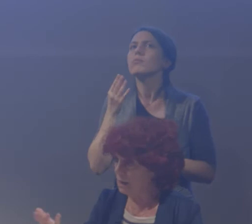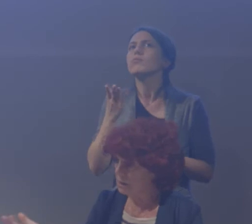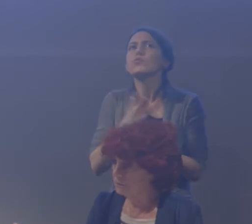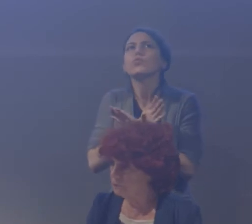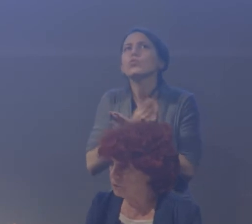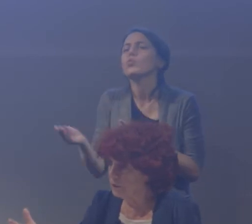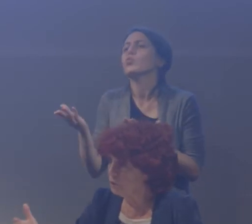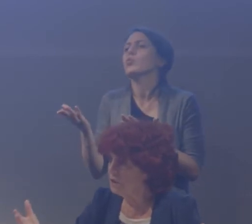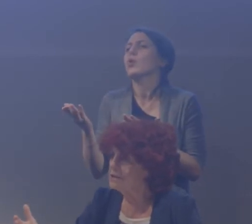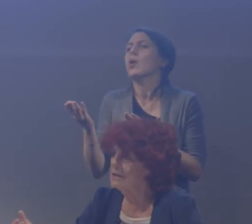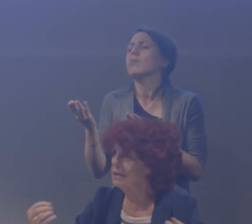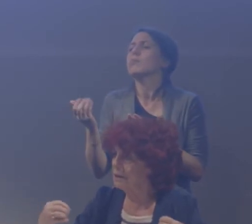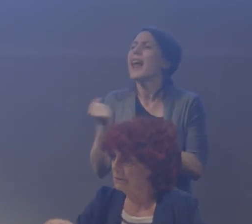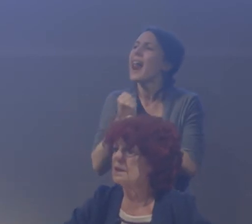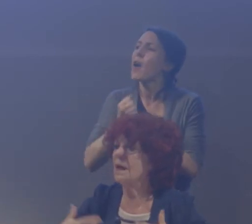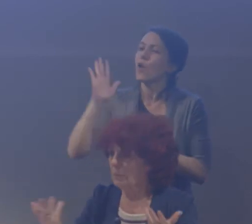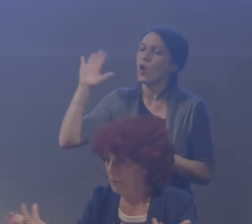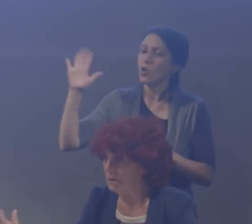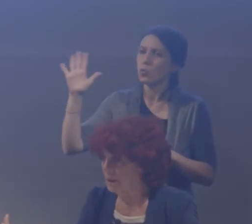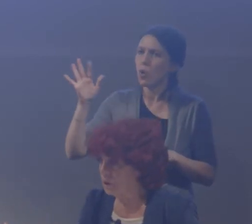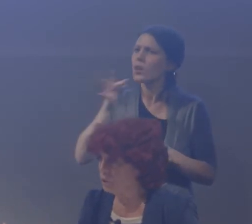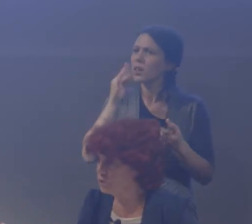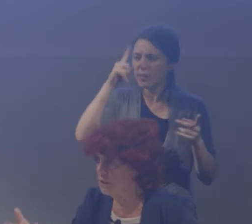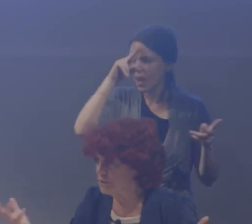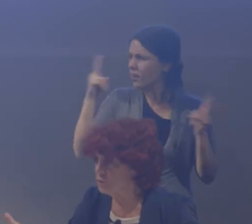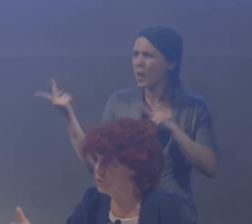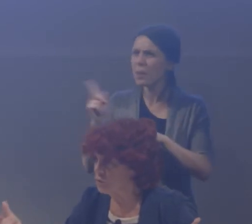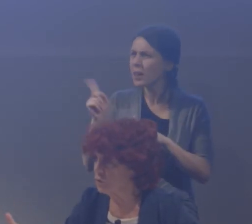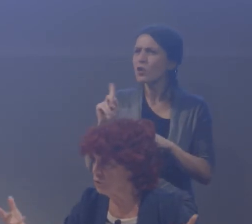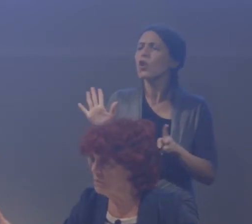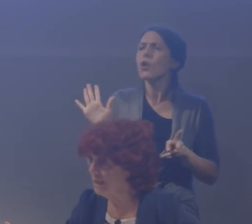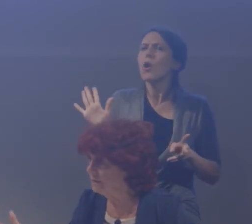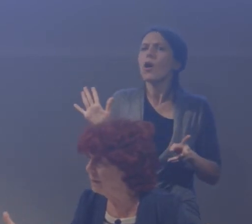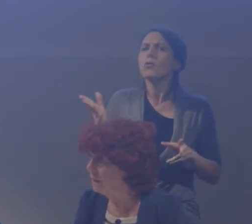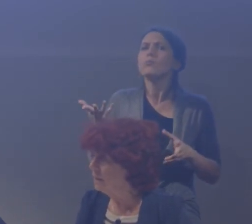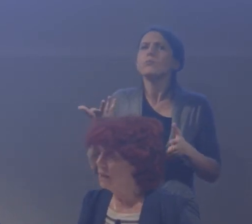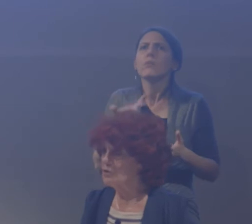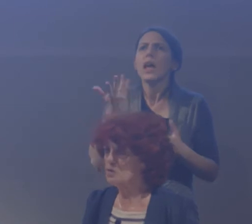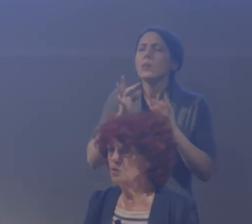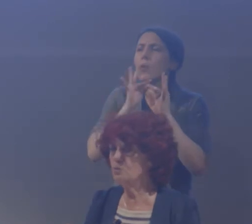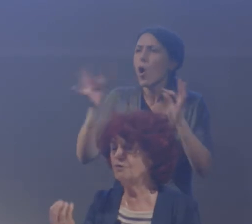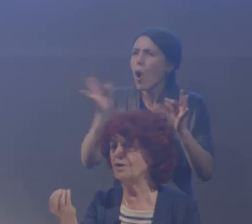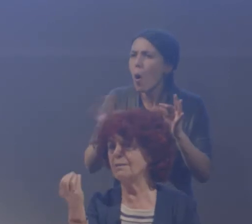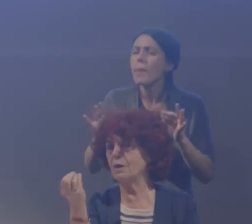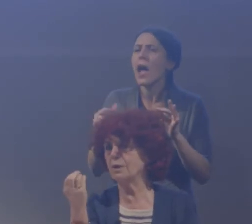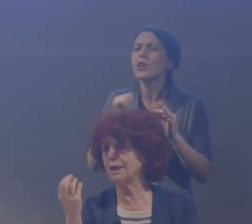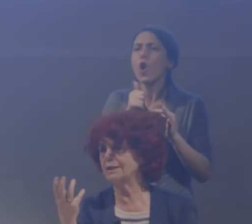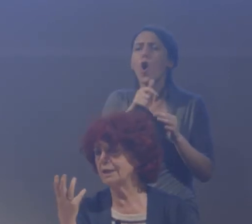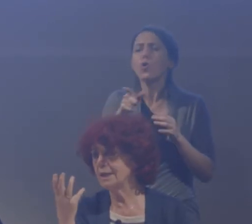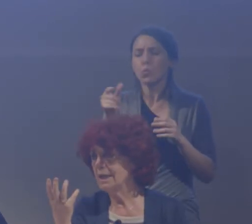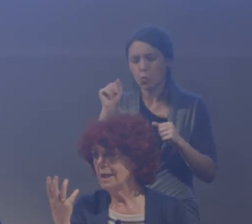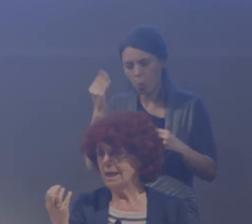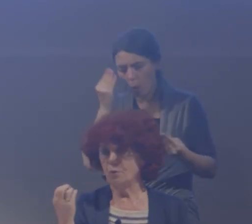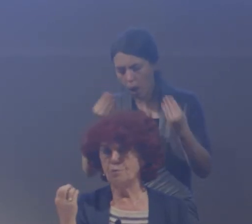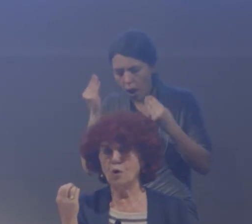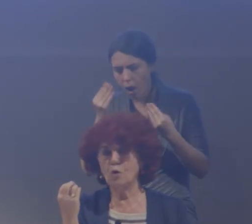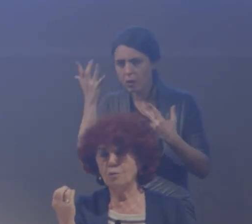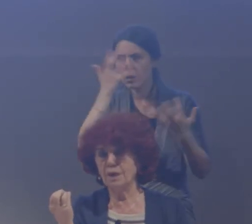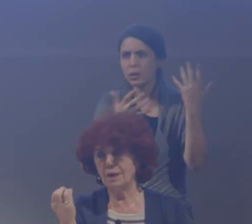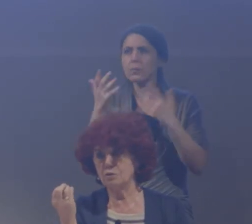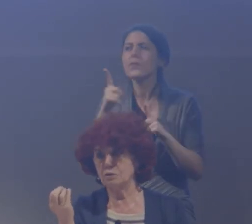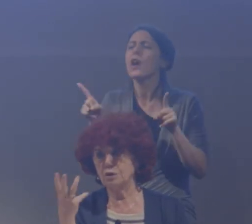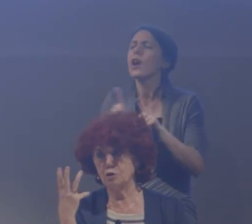ha fornito, quindi senza interpretarla, ma metterla a conoscenza, poi ci sono commenti che ciascuno può fare, ma guardate, è un